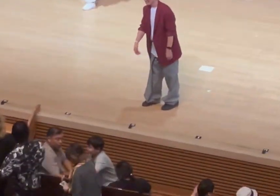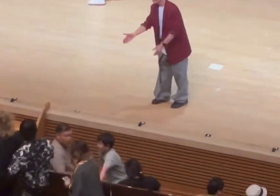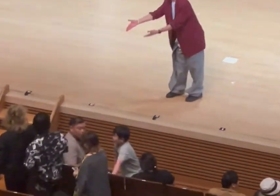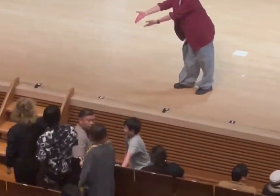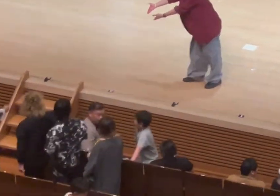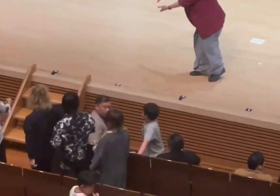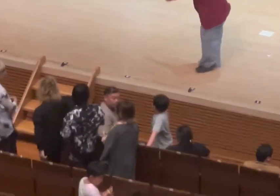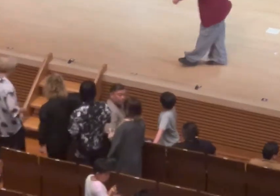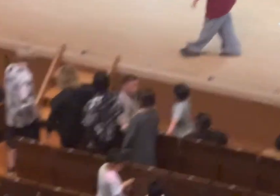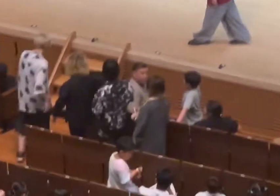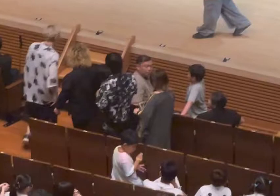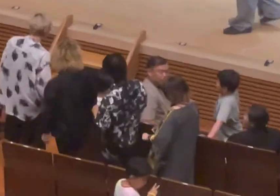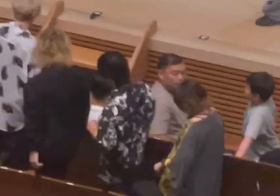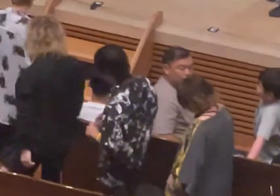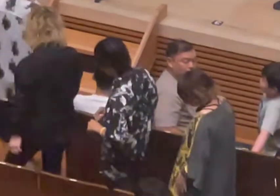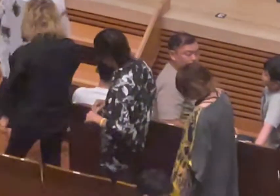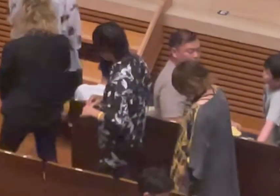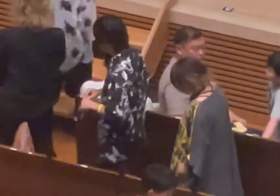あ、そう。